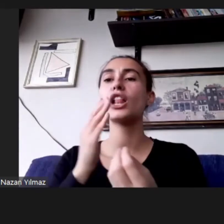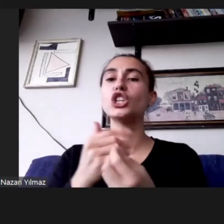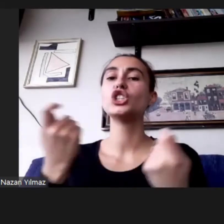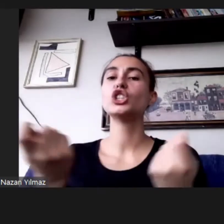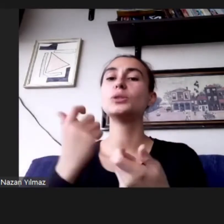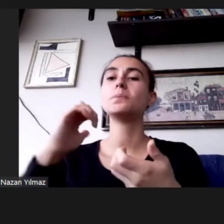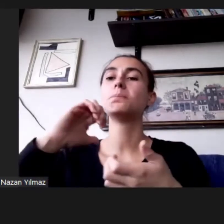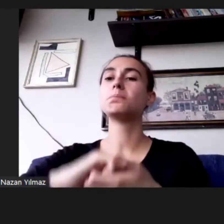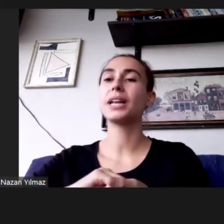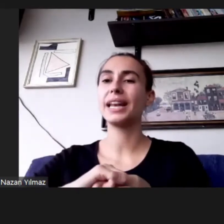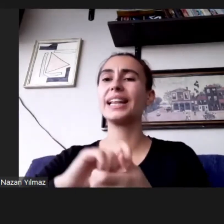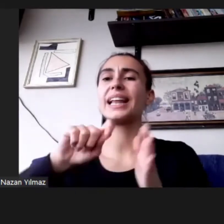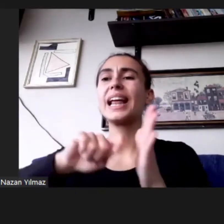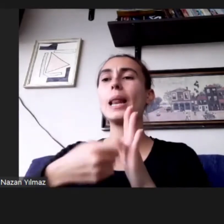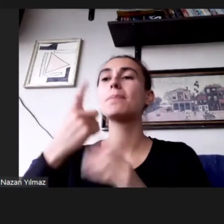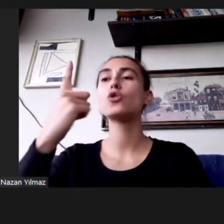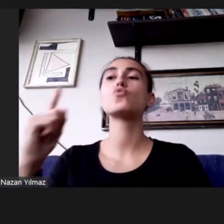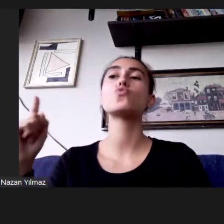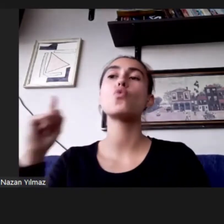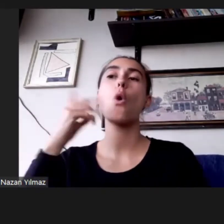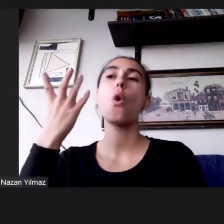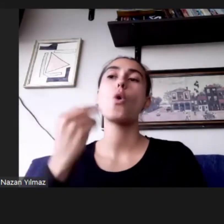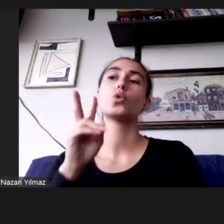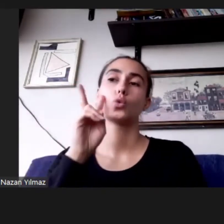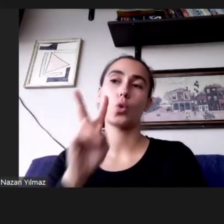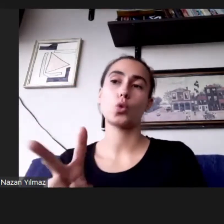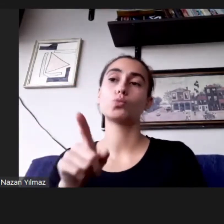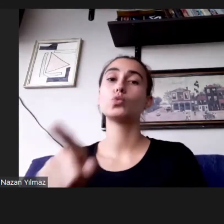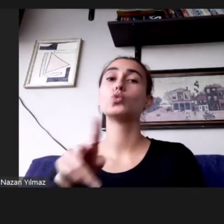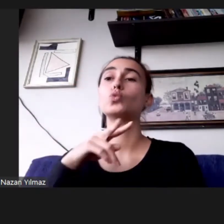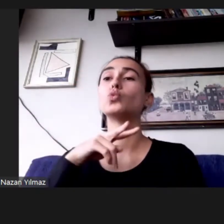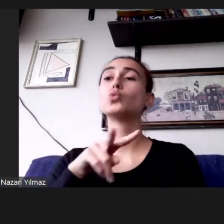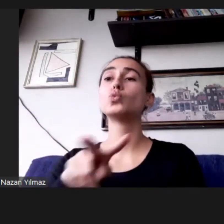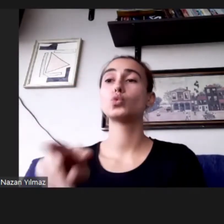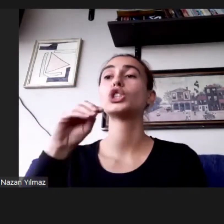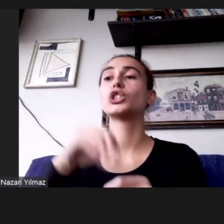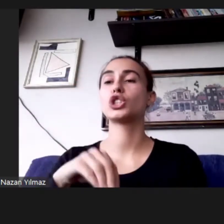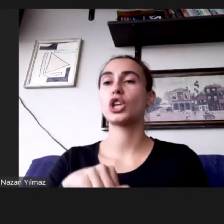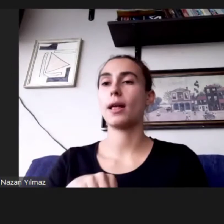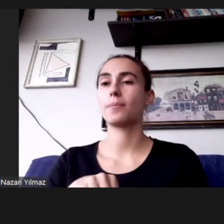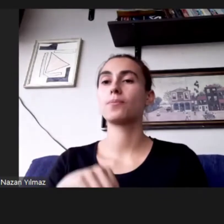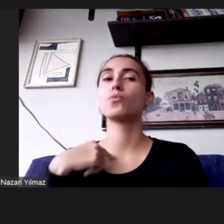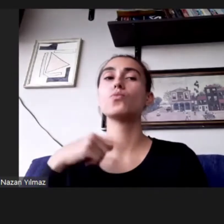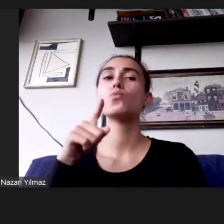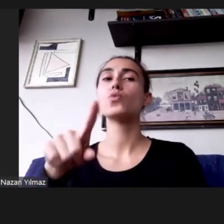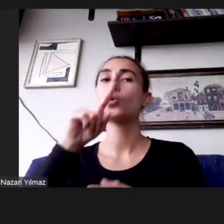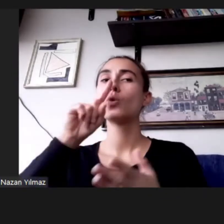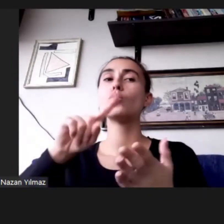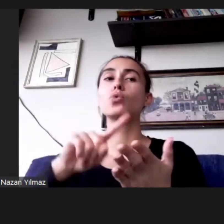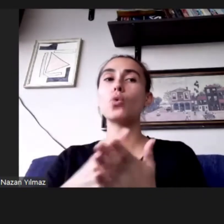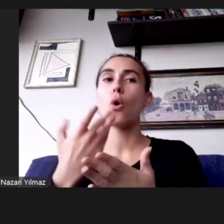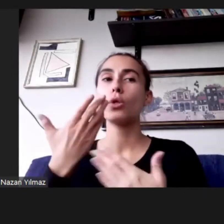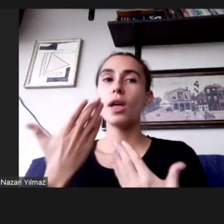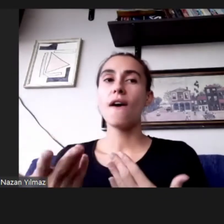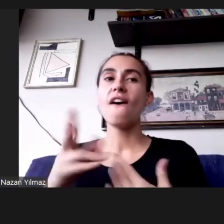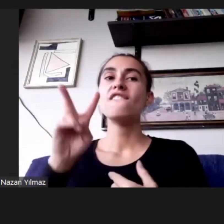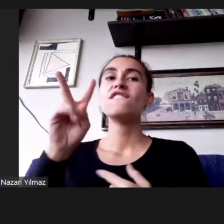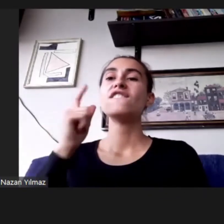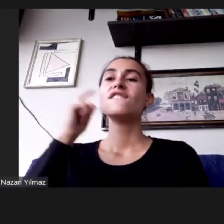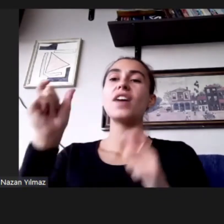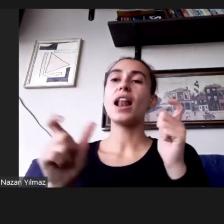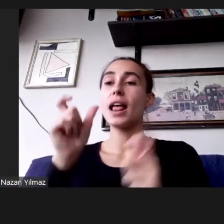işbirliğinin çok kilit bir rolü olduğunu görüyoruz sürecin tesisinde. Ve bu noktada da aslında velilerin eğitim